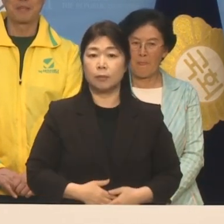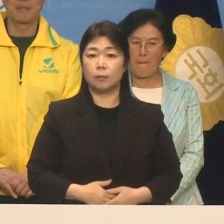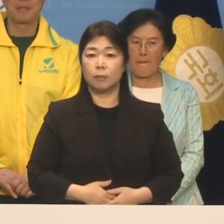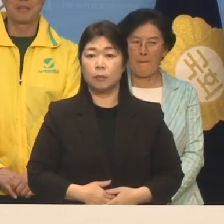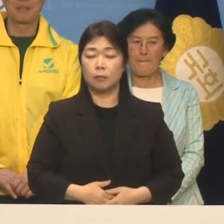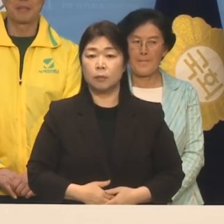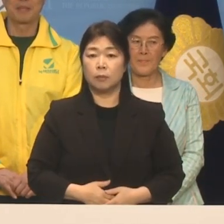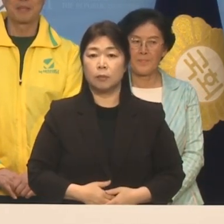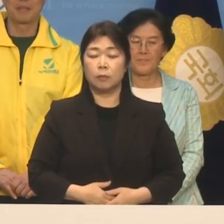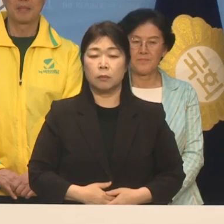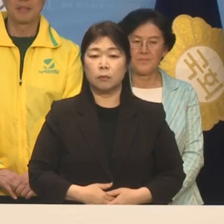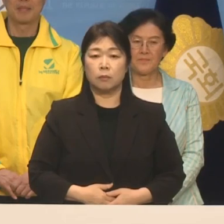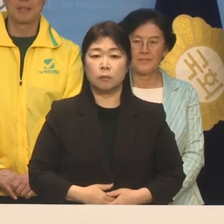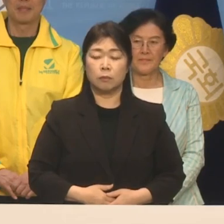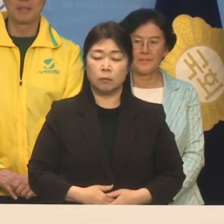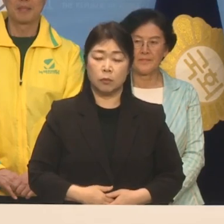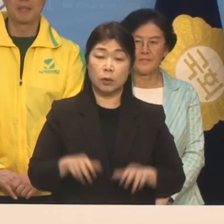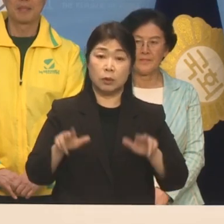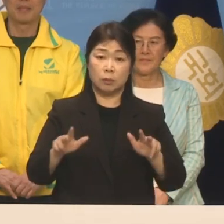우리 애들이